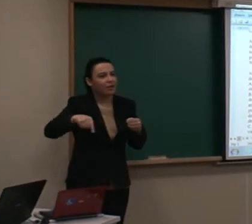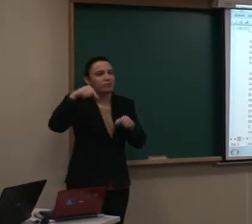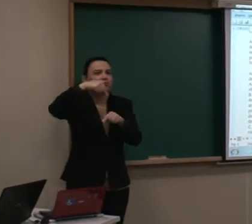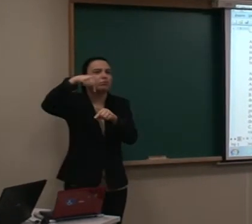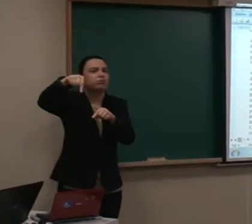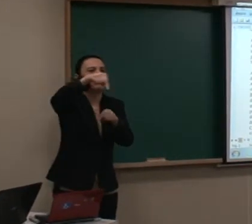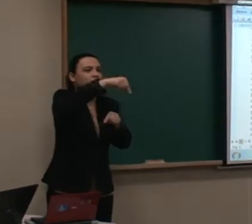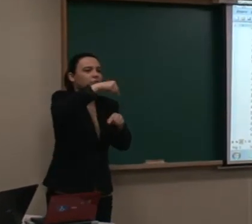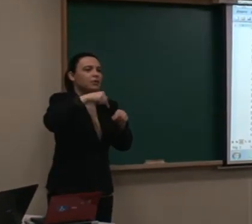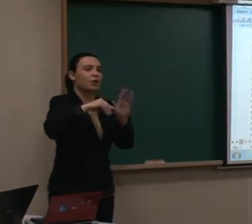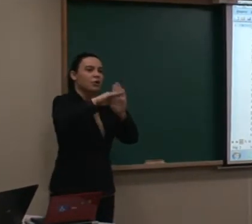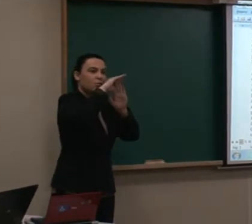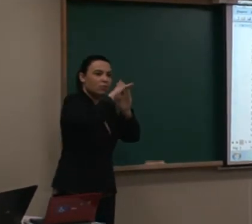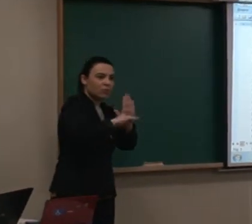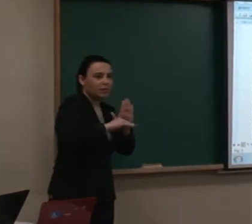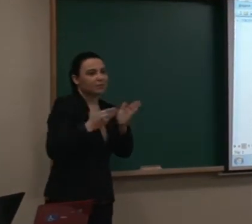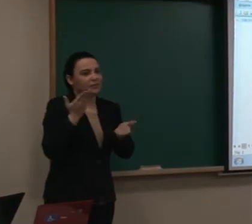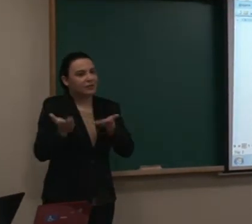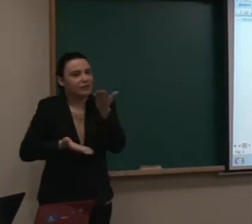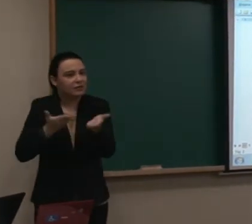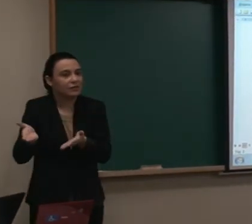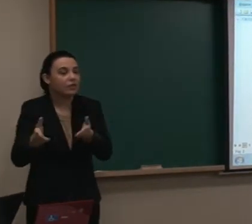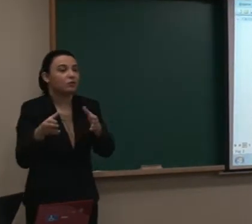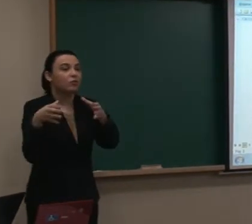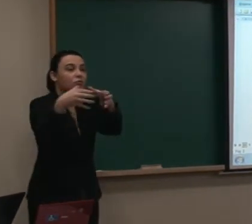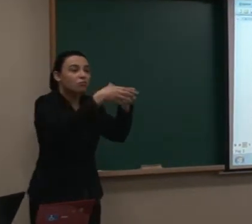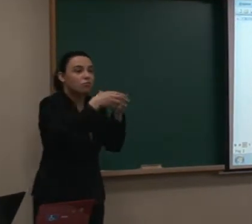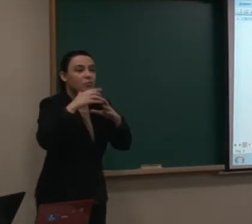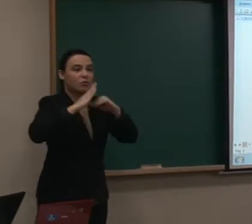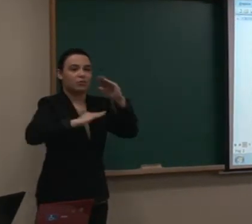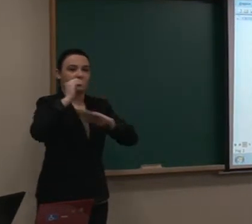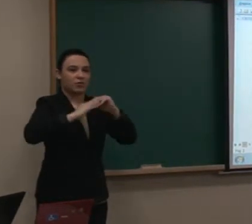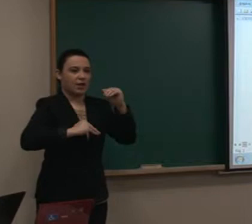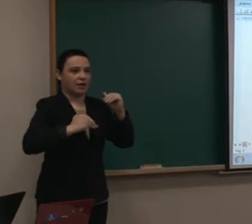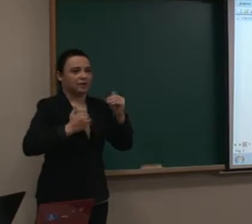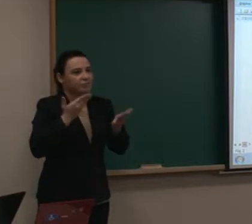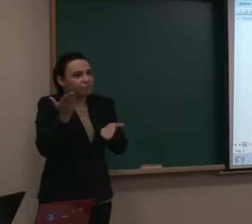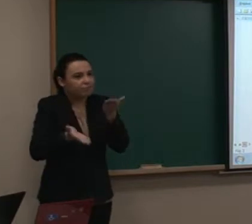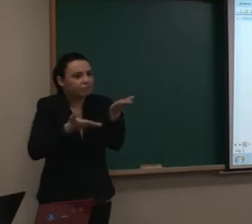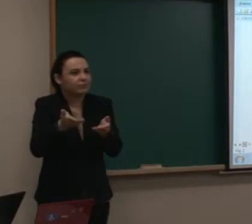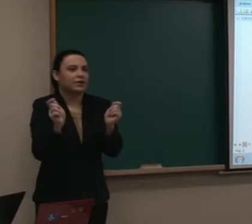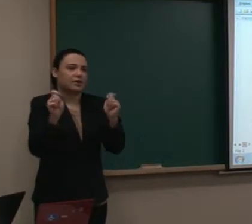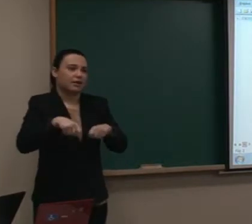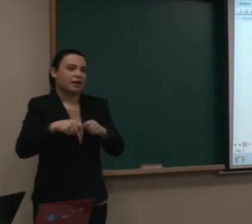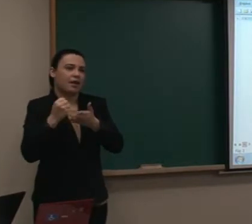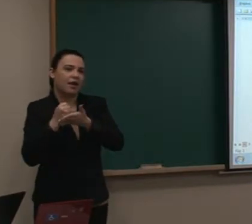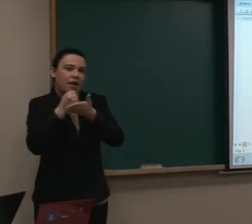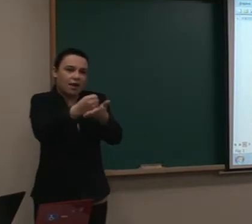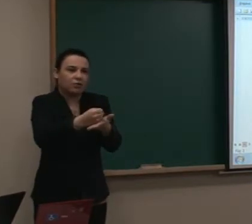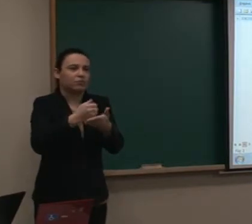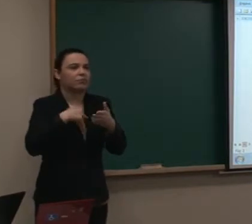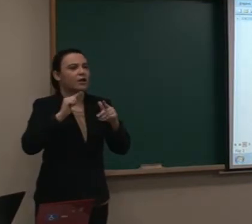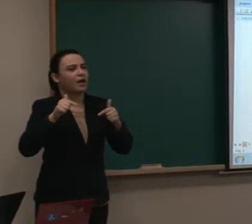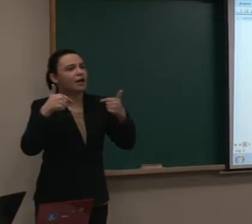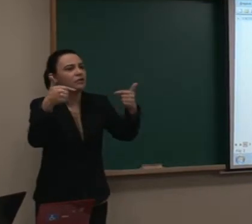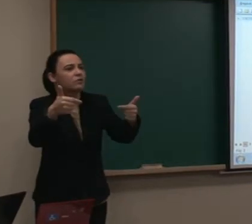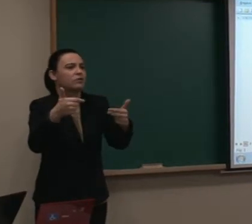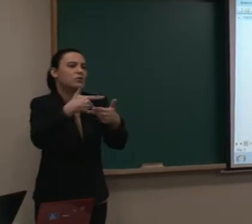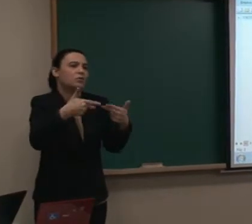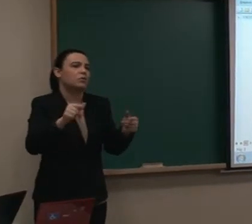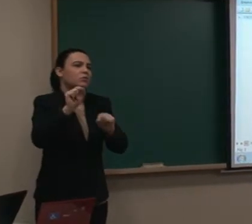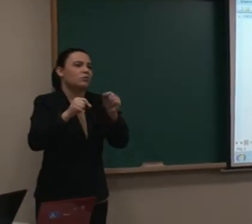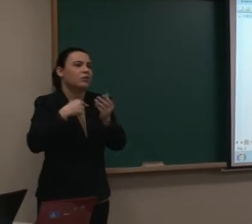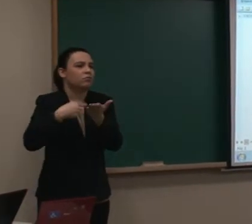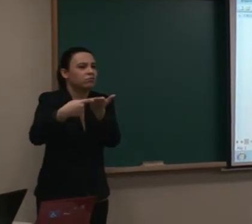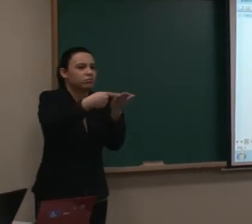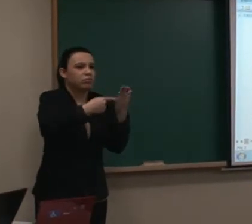aos programas, serviços e profissionais respectivos, a fim de subsidiar ações específicas para a definição